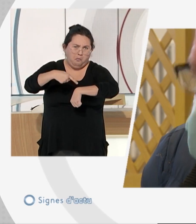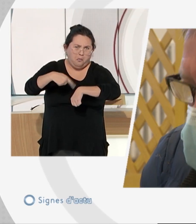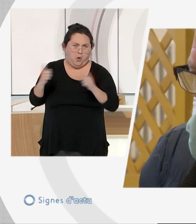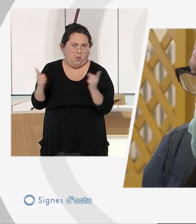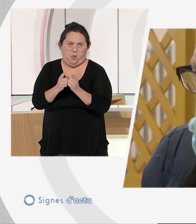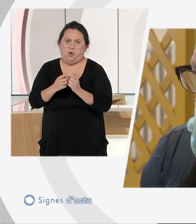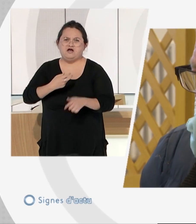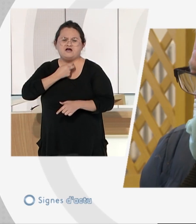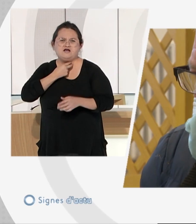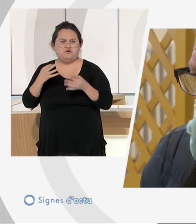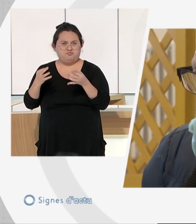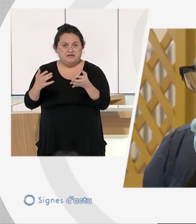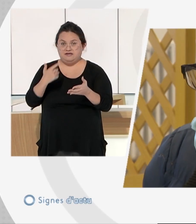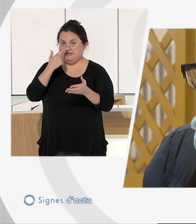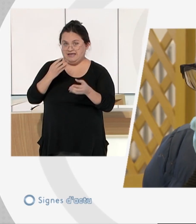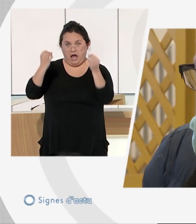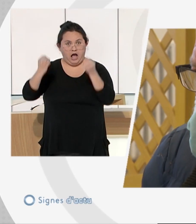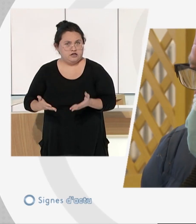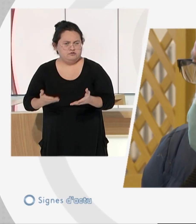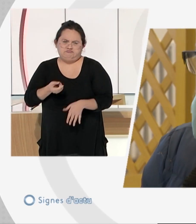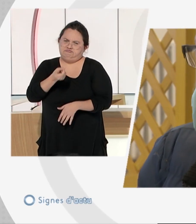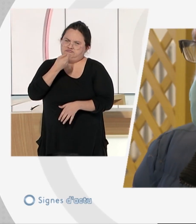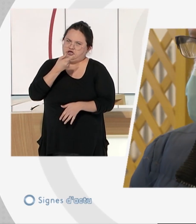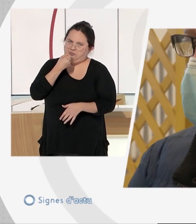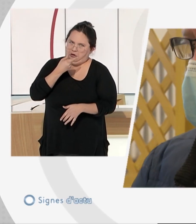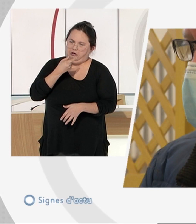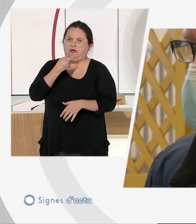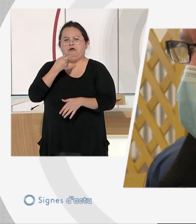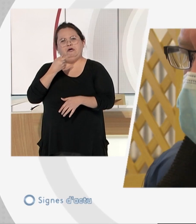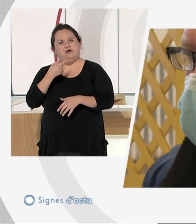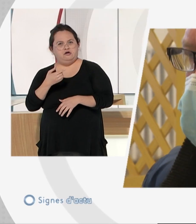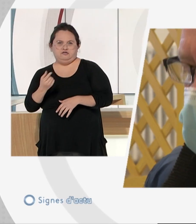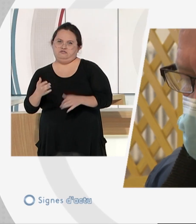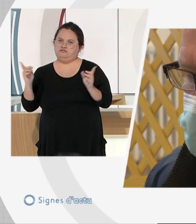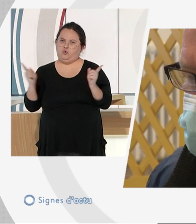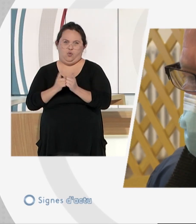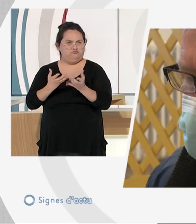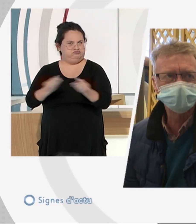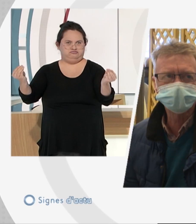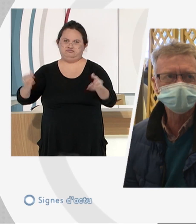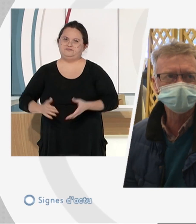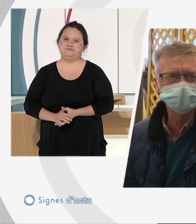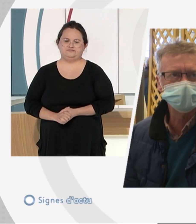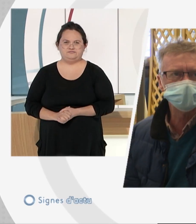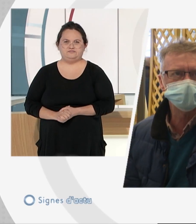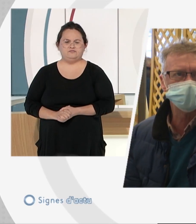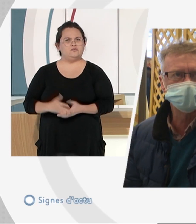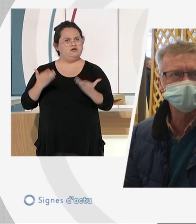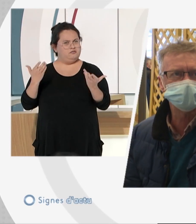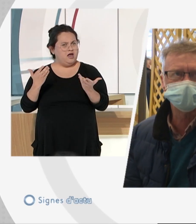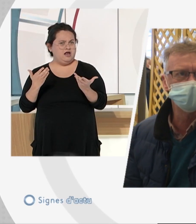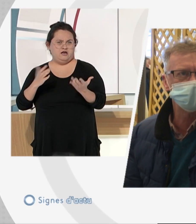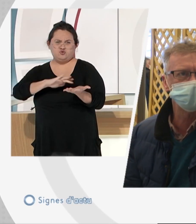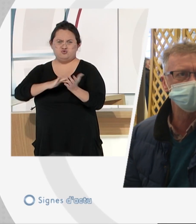syndrome grippal. Si c'est le cas, vous prenez un peu de paracétamol, mais en général, ça dure peu de temps. Parce que de toute manière, n'importe